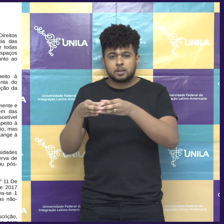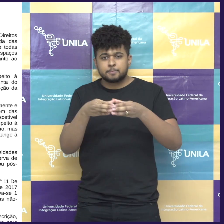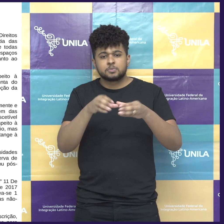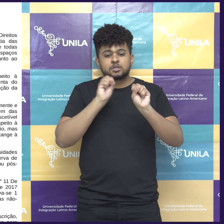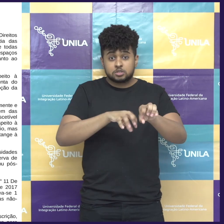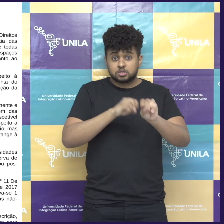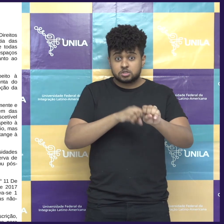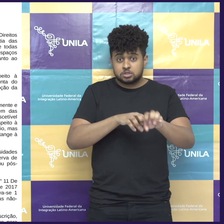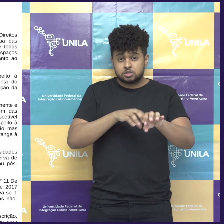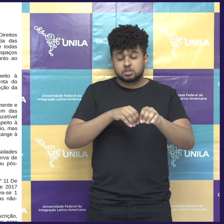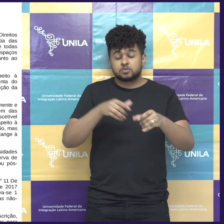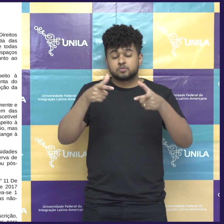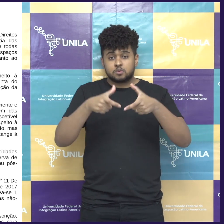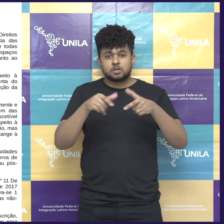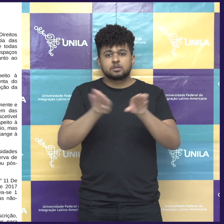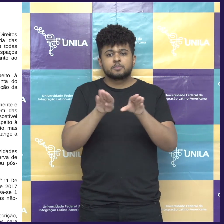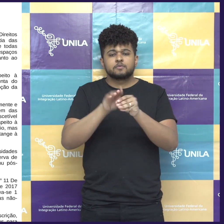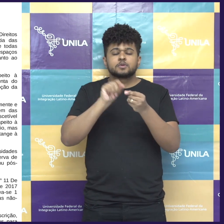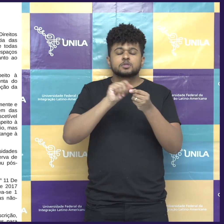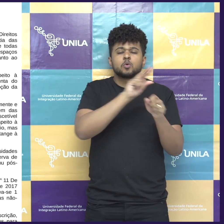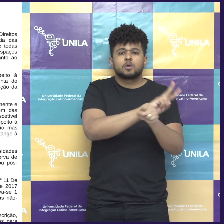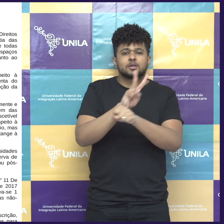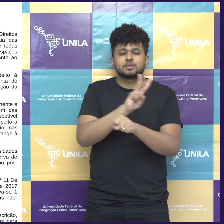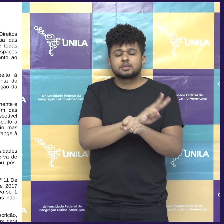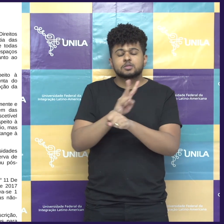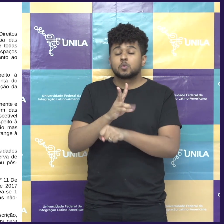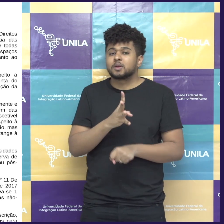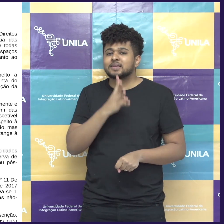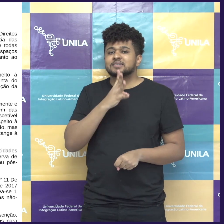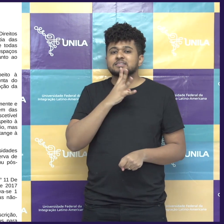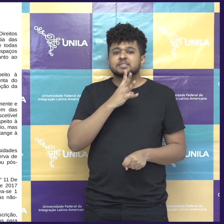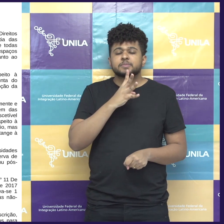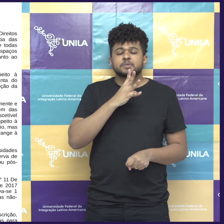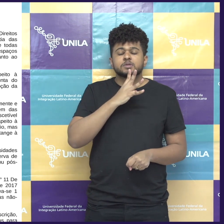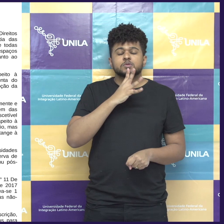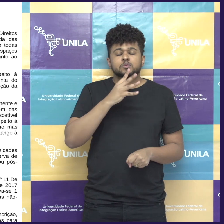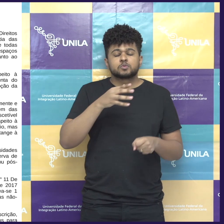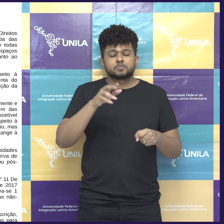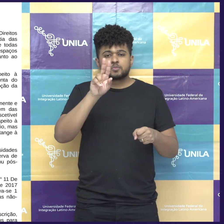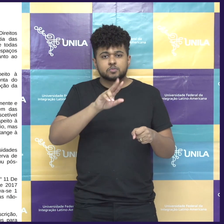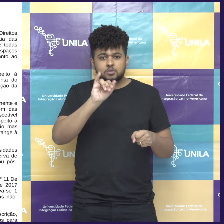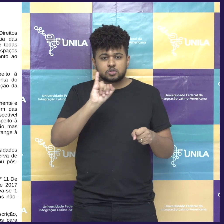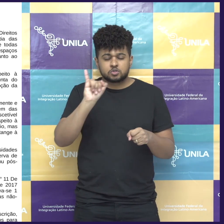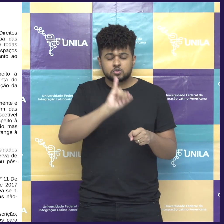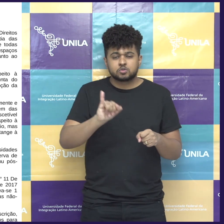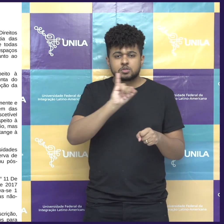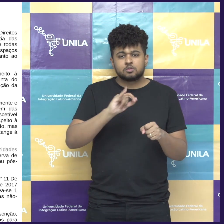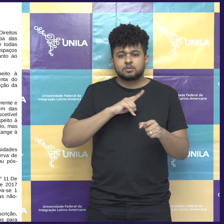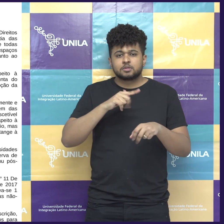ensino, formulando orientações quanto ao reconhecimento institucional da identidade de gênero e